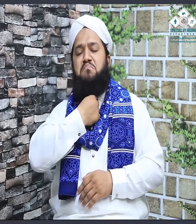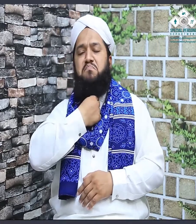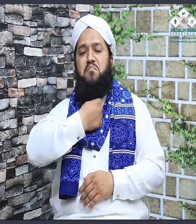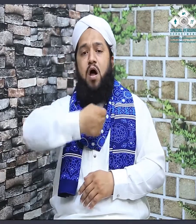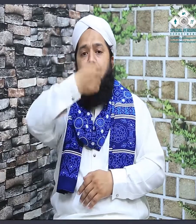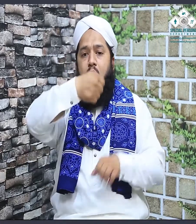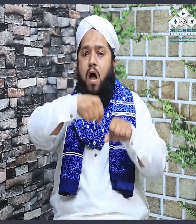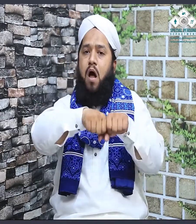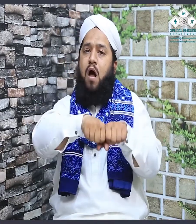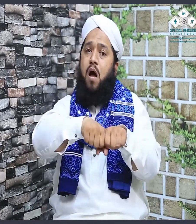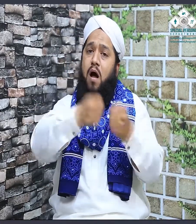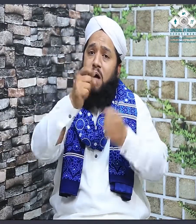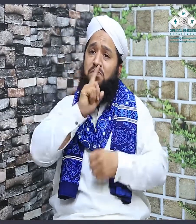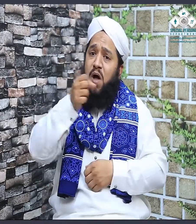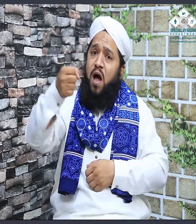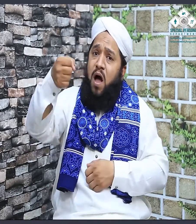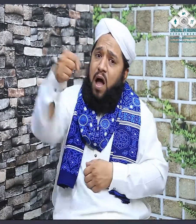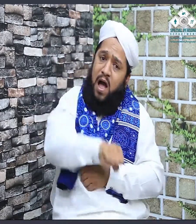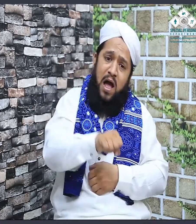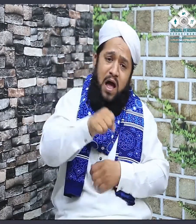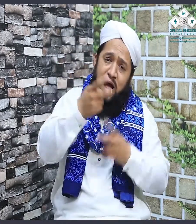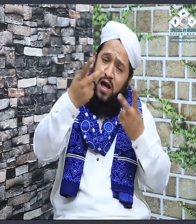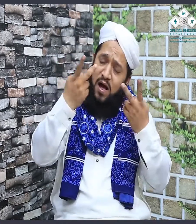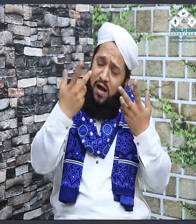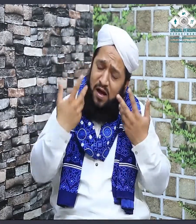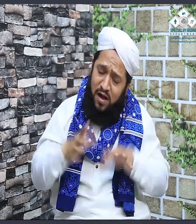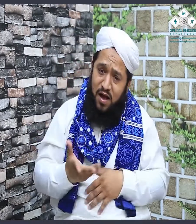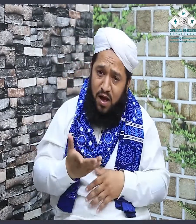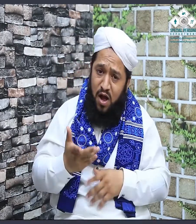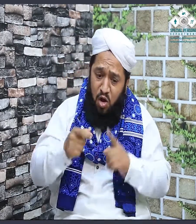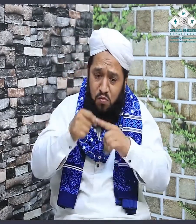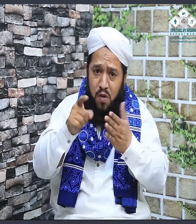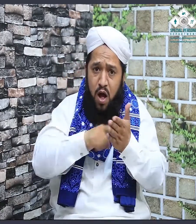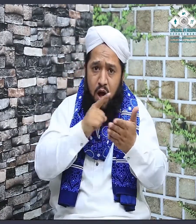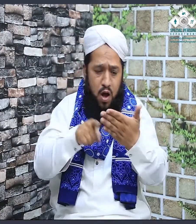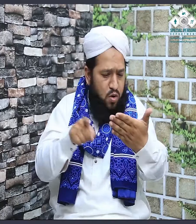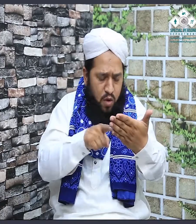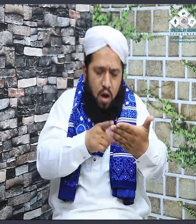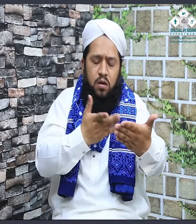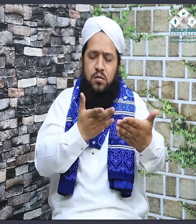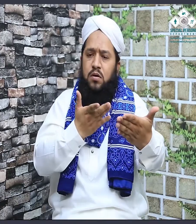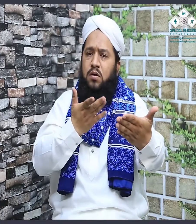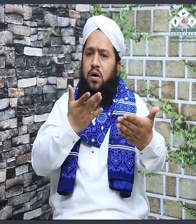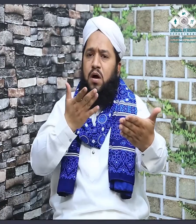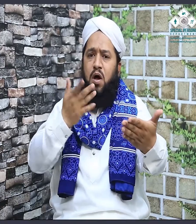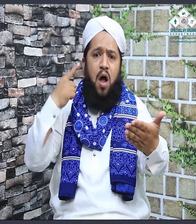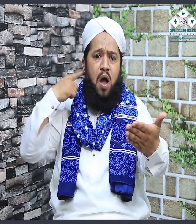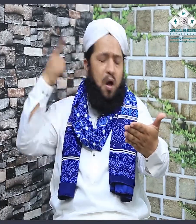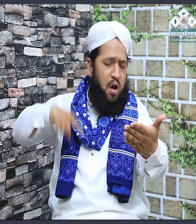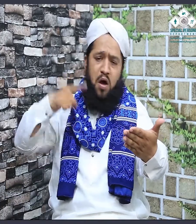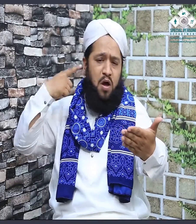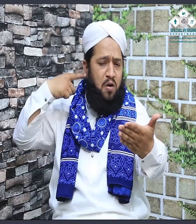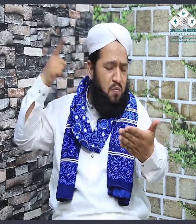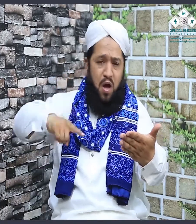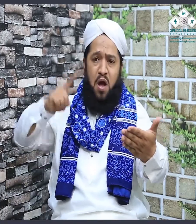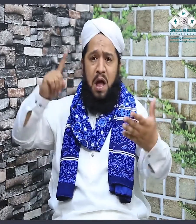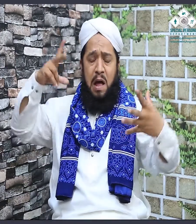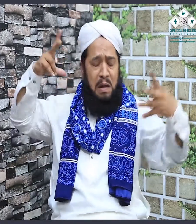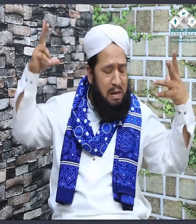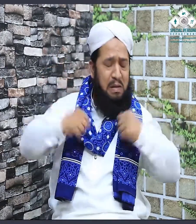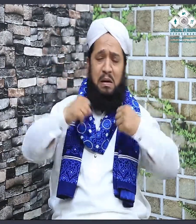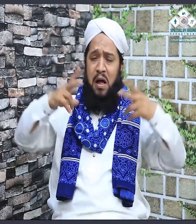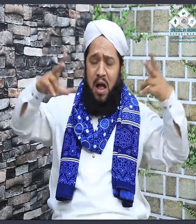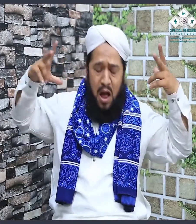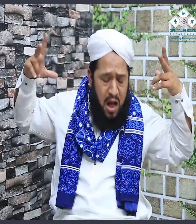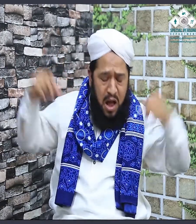کیا. کیسی قوم تھی, یقین کریں جب بھی قرآن پاک میں اس واقعے کو پڑھتے ہیں عقل حیران ہو جاتی ہے کہ اتنی بڑی بڑی بگیسٹ انہوں